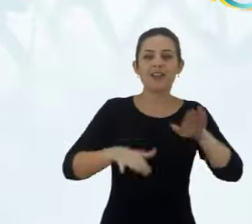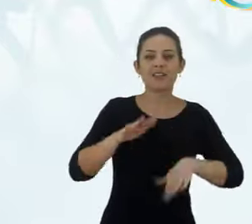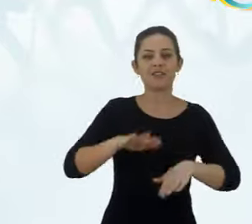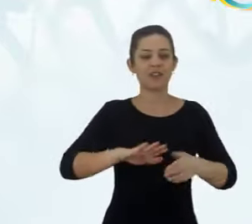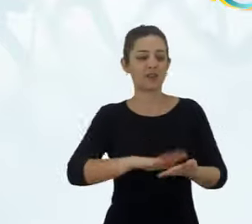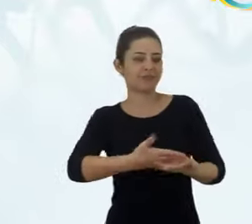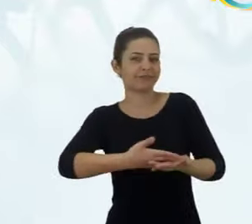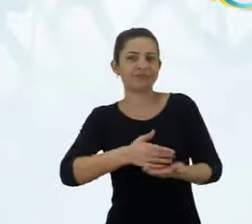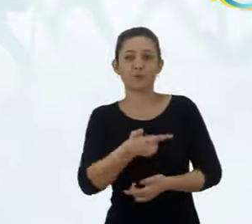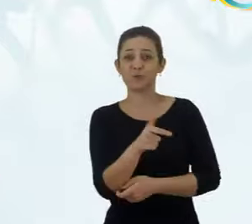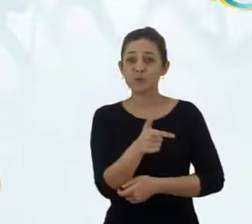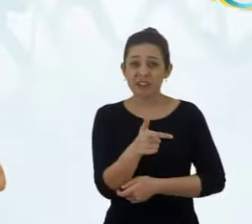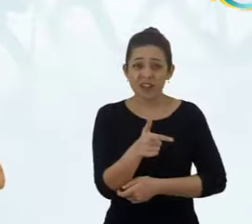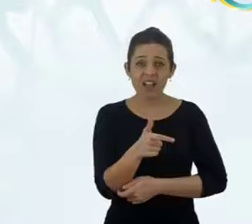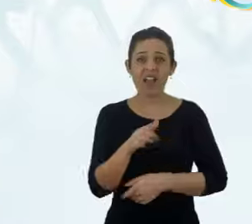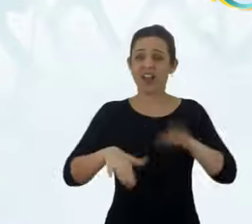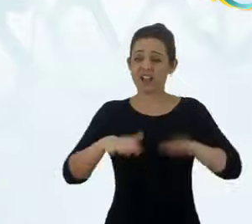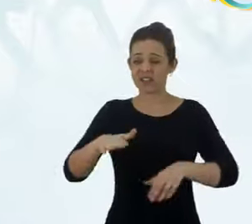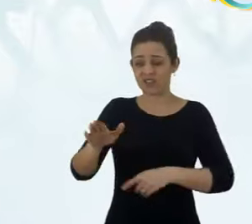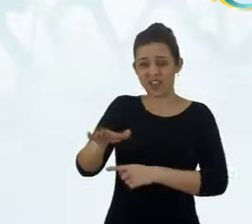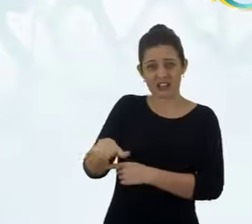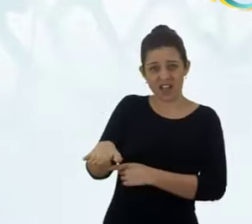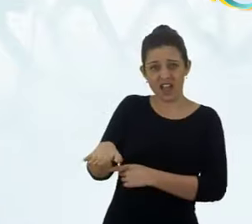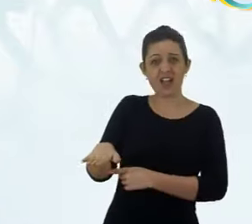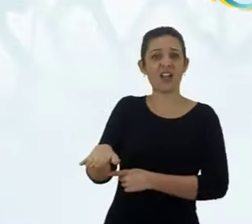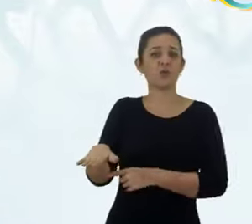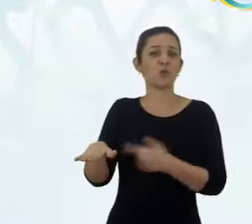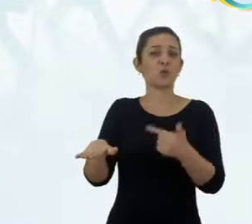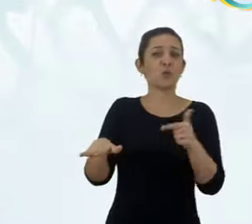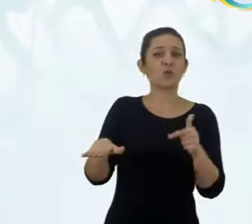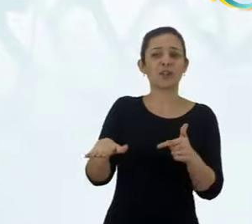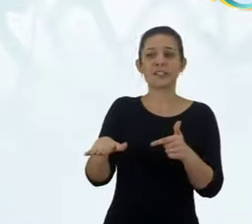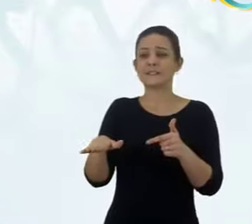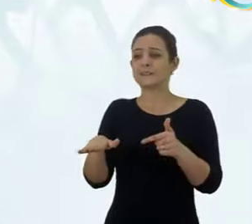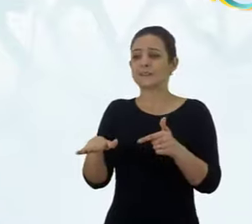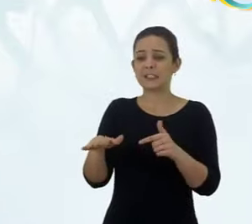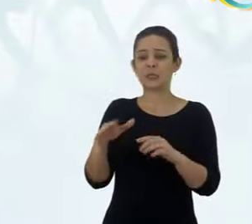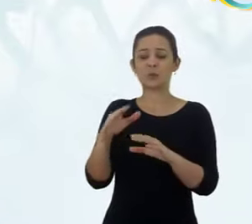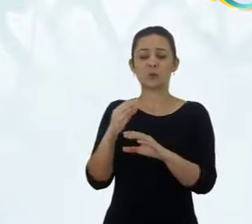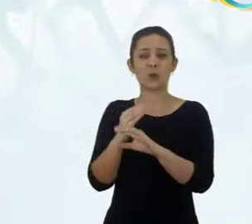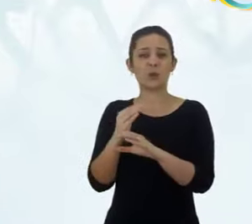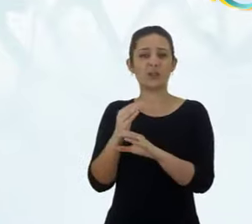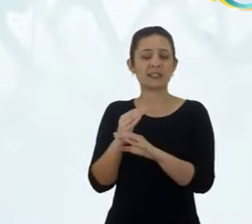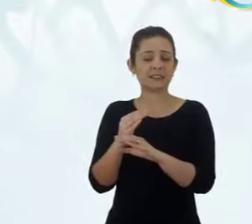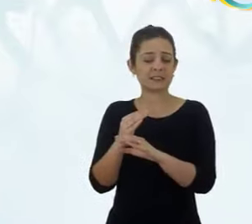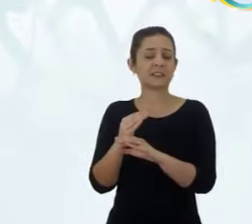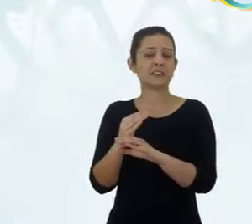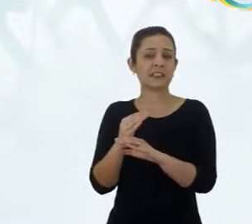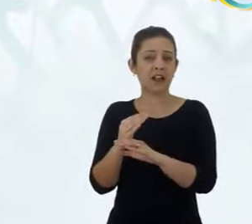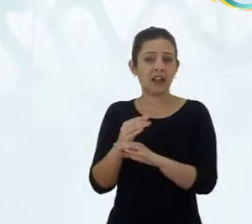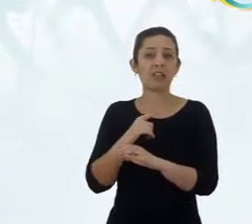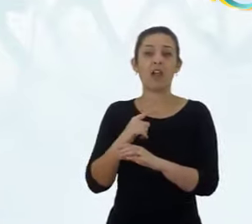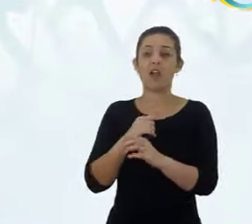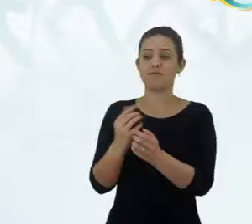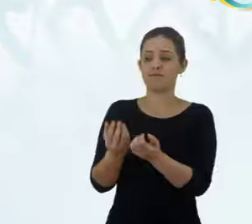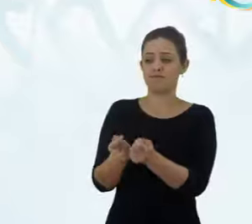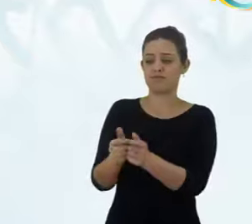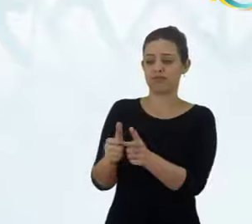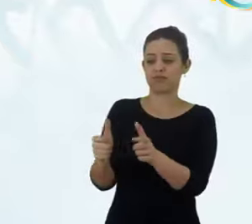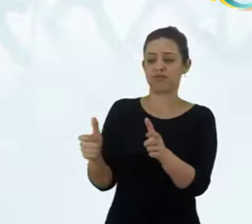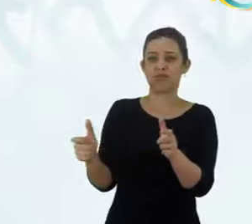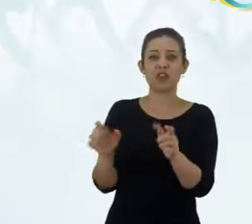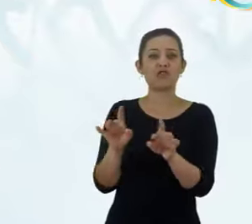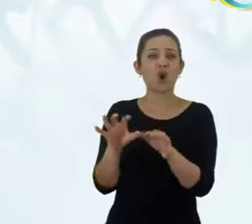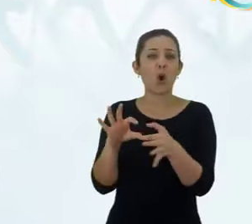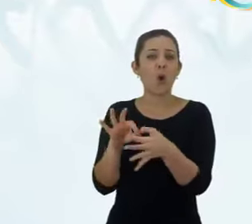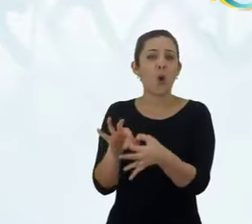escola ainda não tem um intérprete, às vezes essa criança não tem Libras, porque isso acontece e muito. Tem crianças que